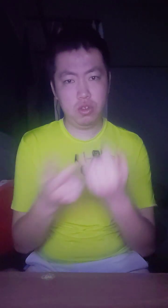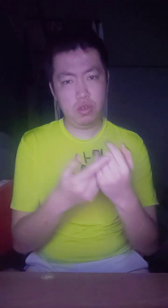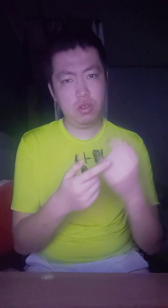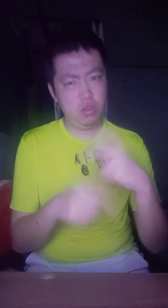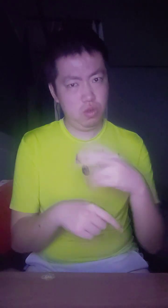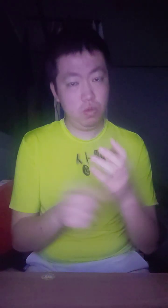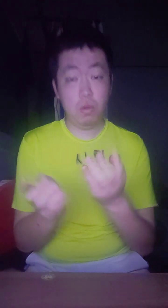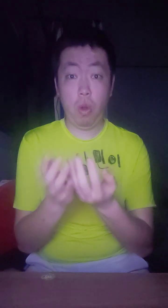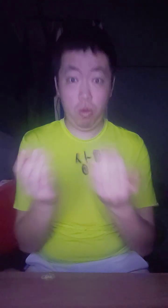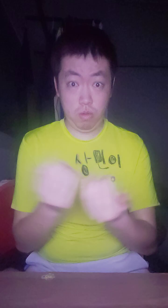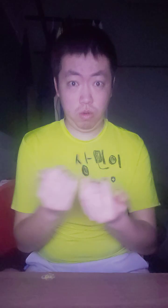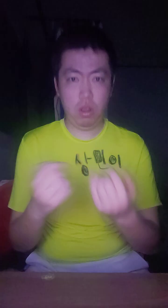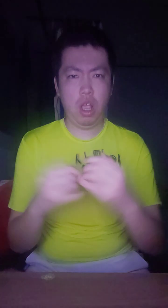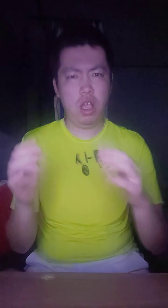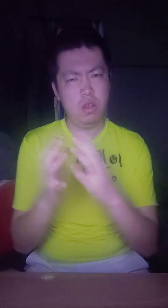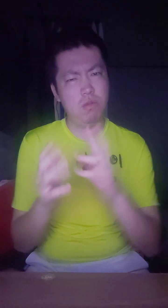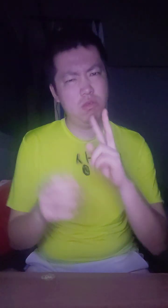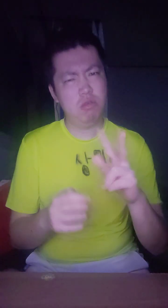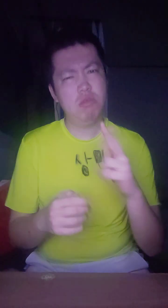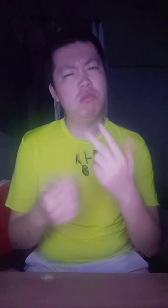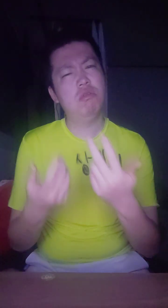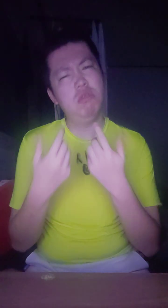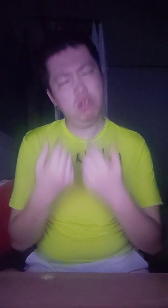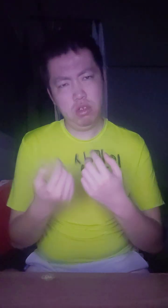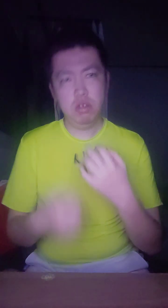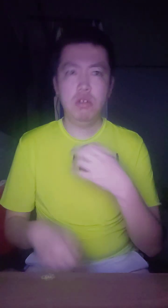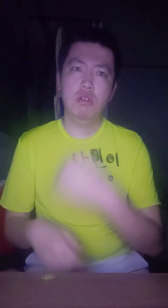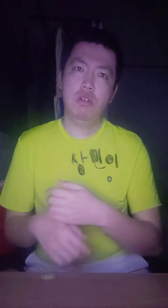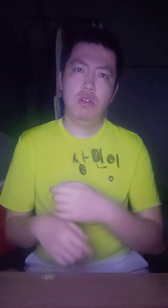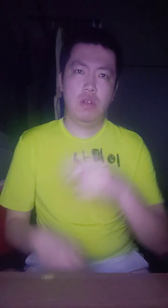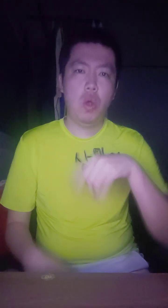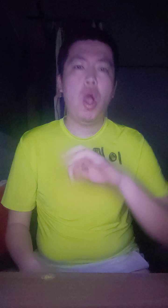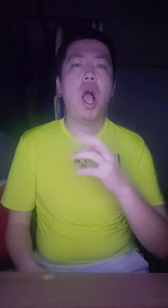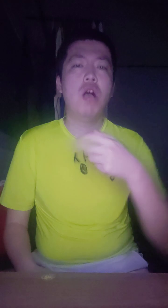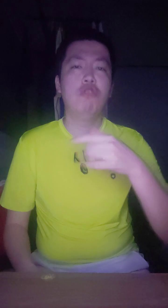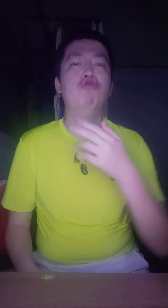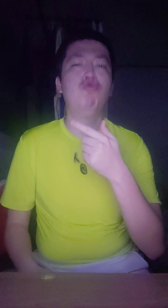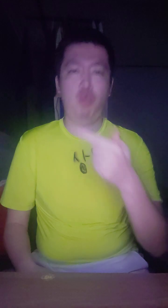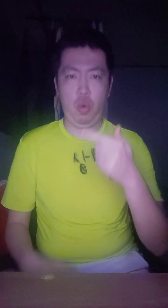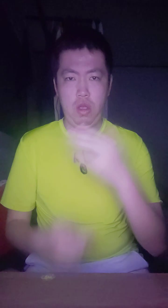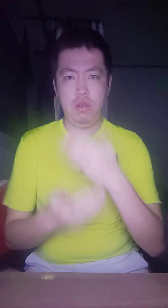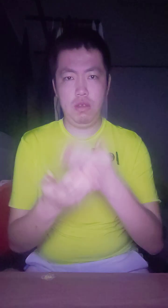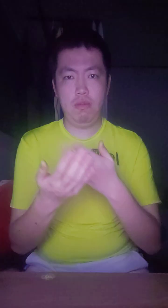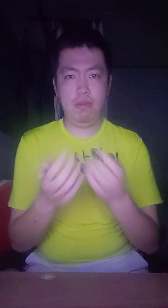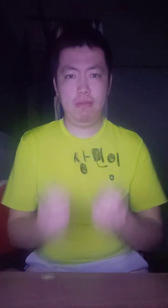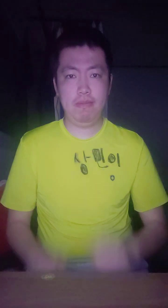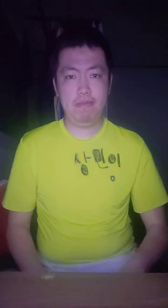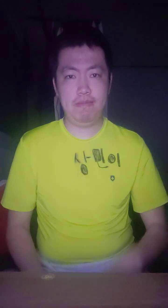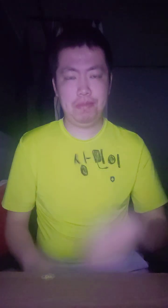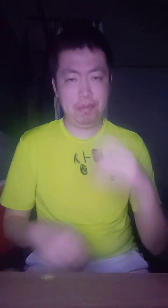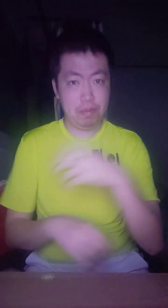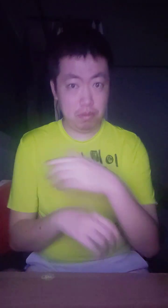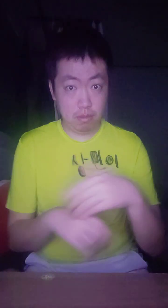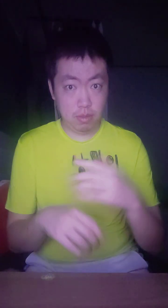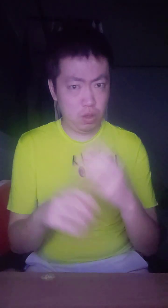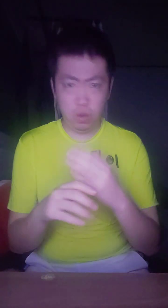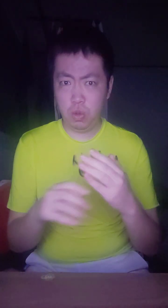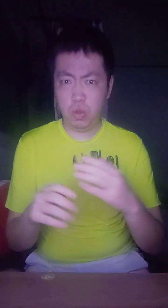폐수 처리업체에서 작업자 3명의 목숨을 앗아간 것도 바로 황화수소였습니다. 하지만 공장도 아닌